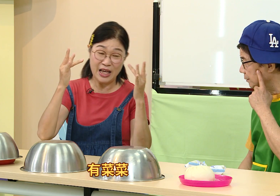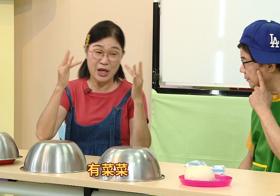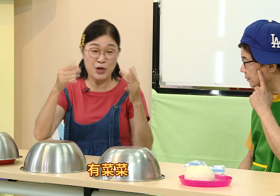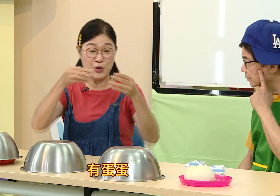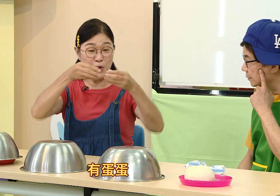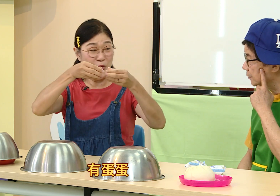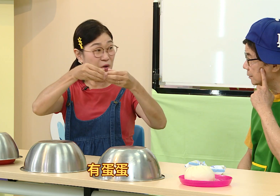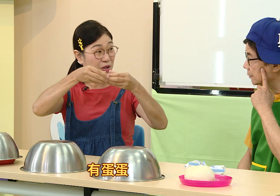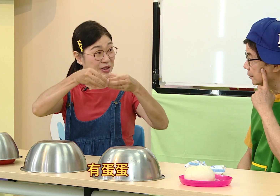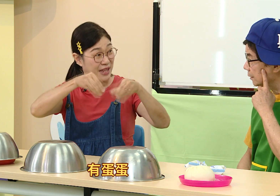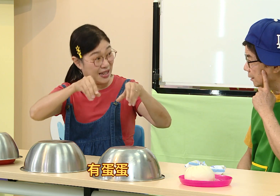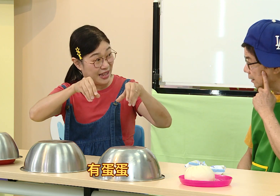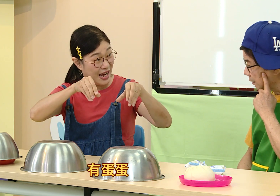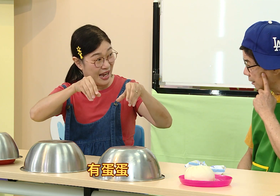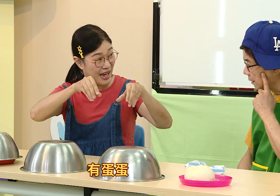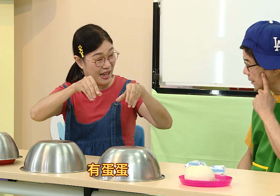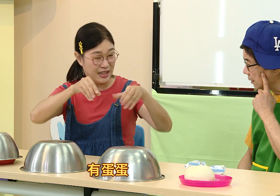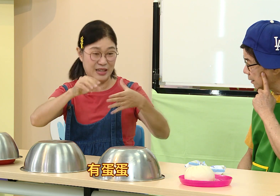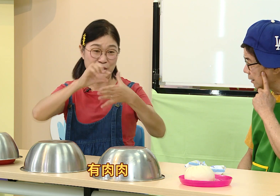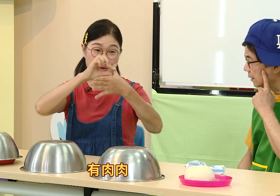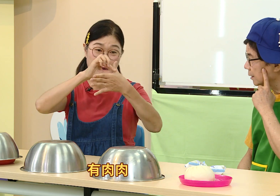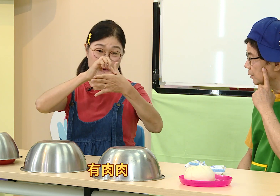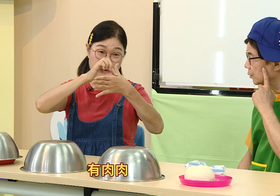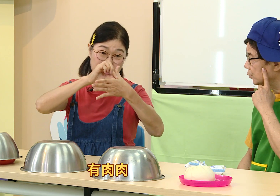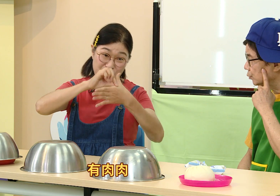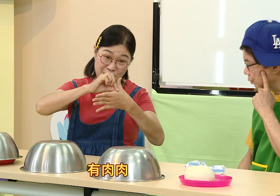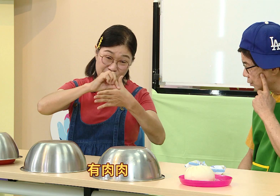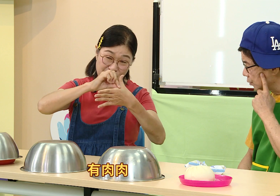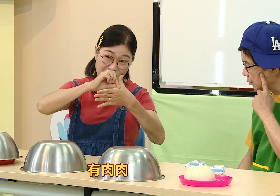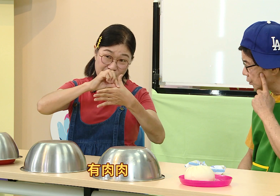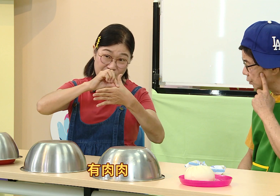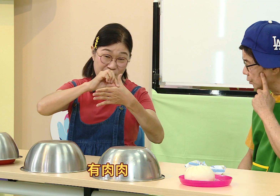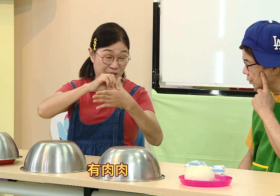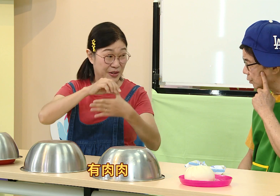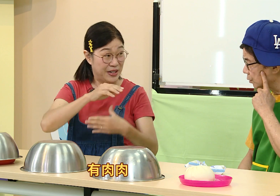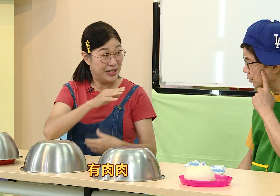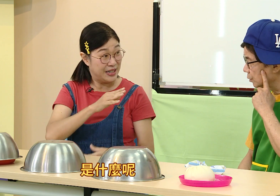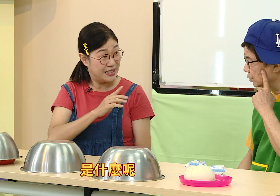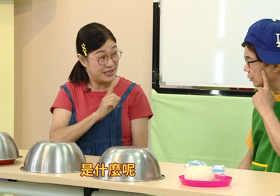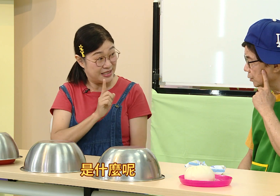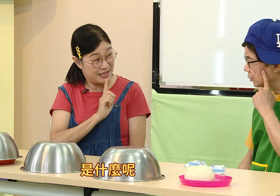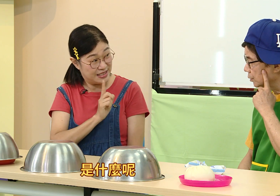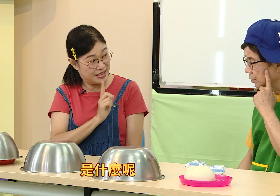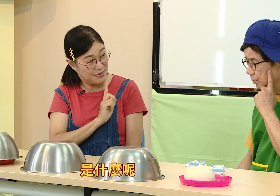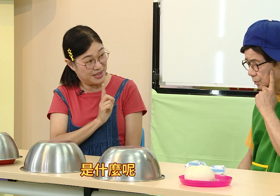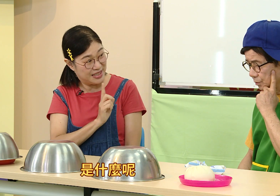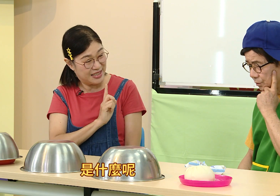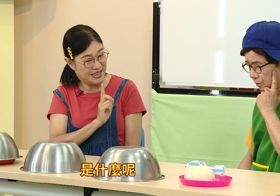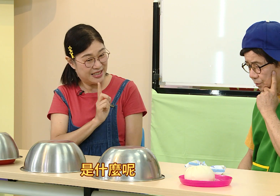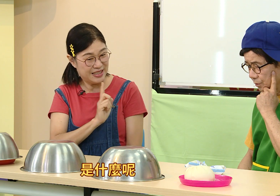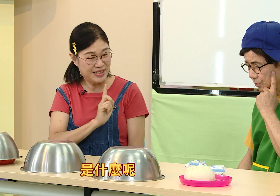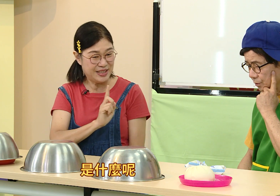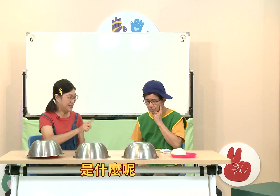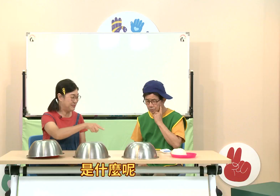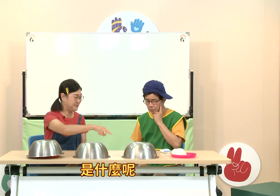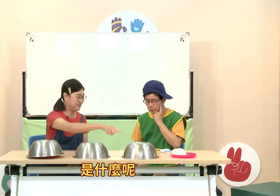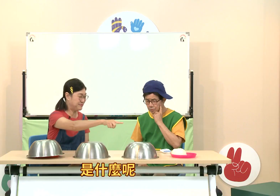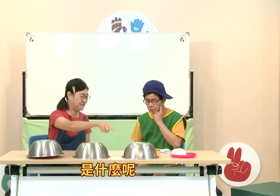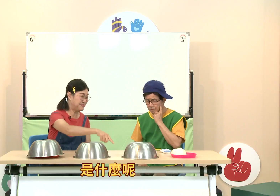有蛋蛋有肉肉然後是什麼是什麼